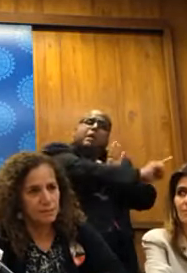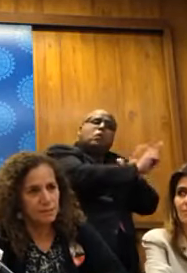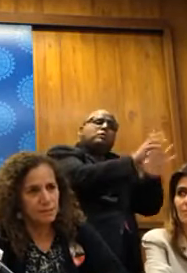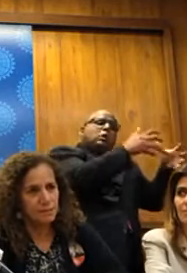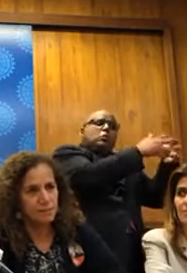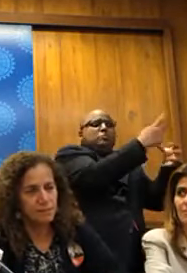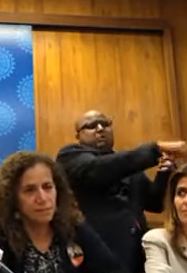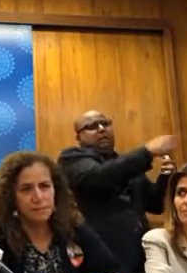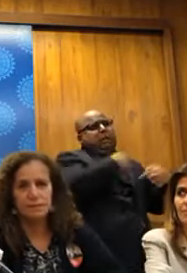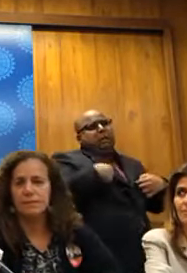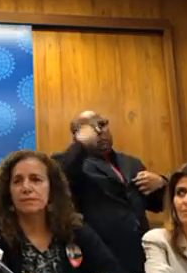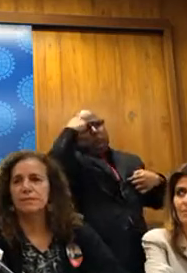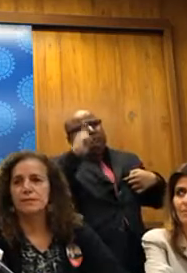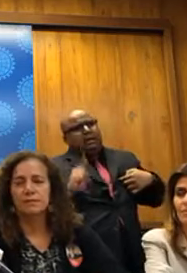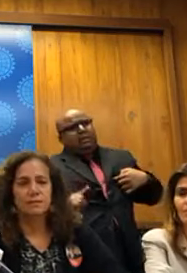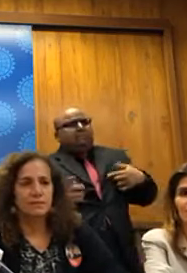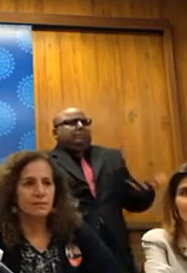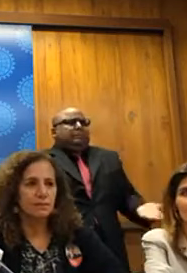eleitorado dele.